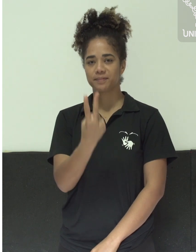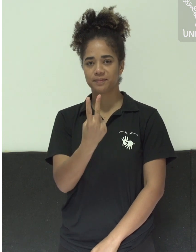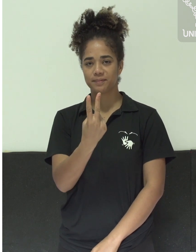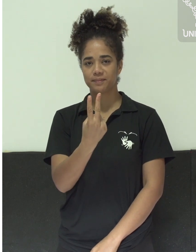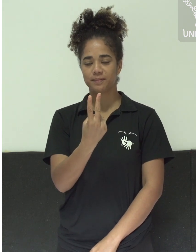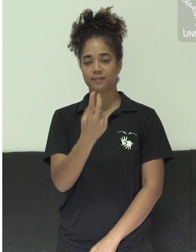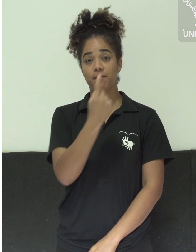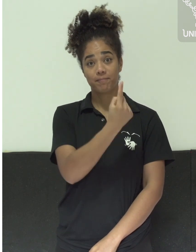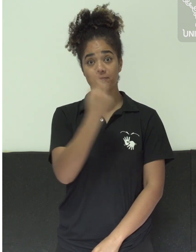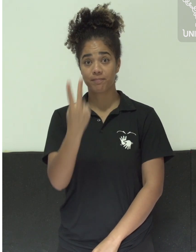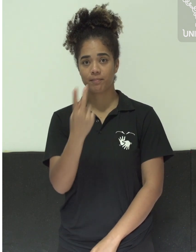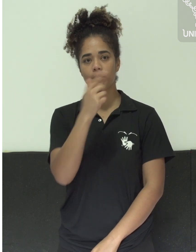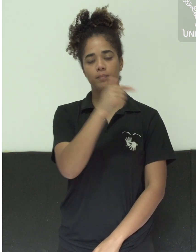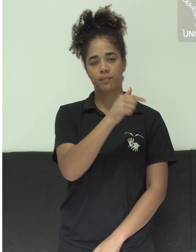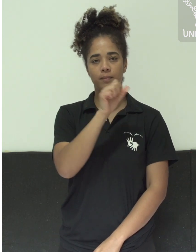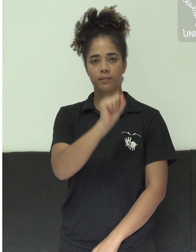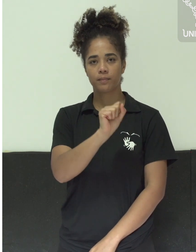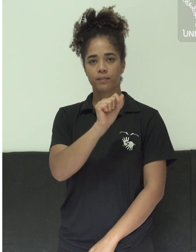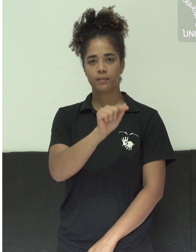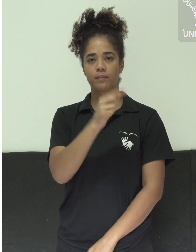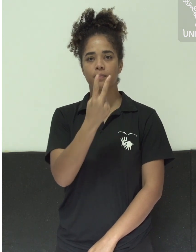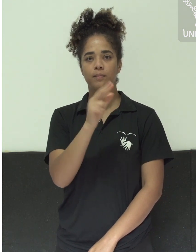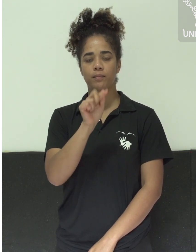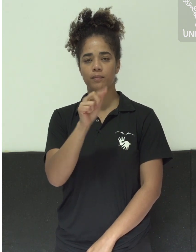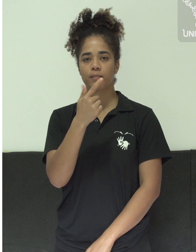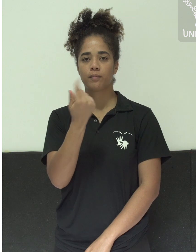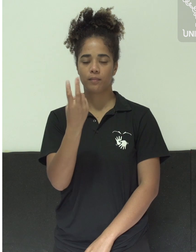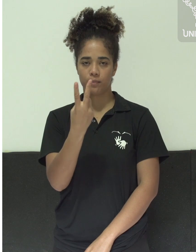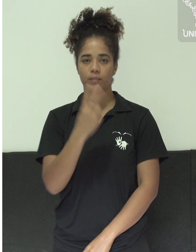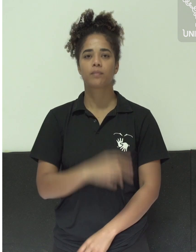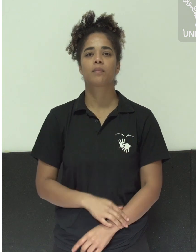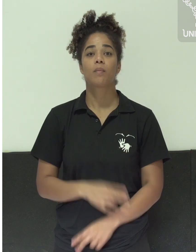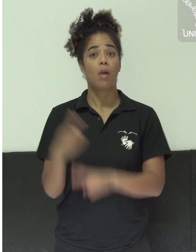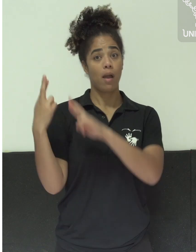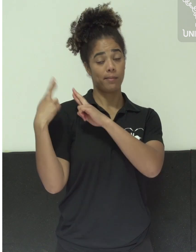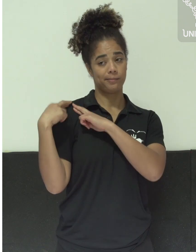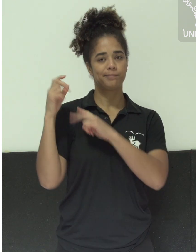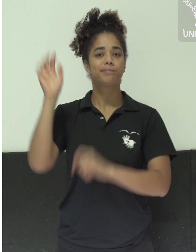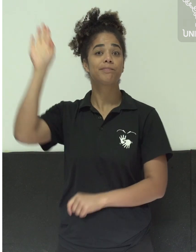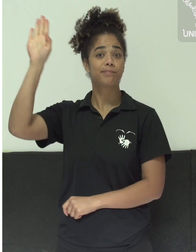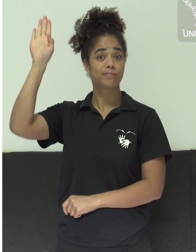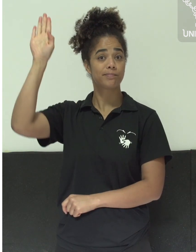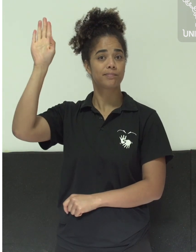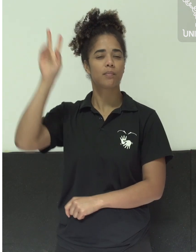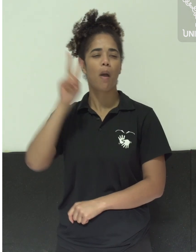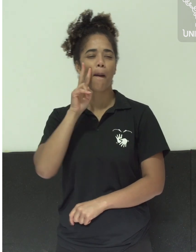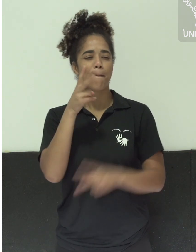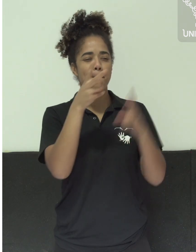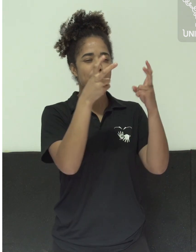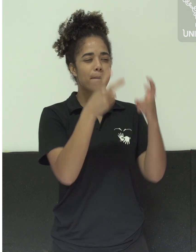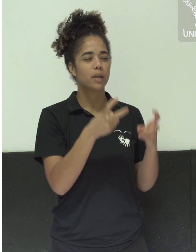7.2.12 É de responsabilidade exclusiva do candidato a observância dos procedimentos e